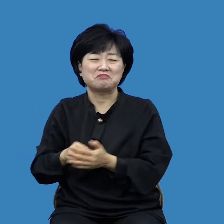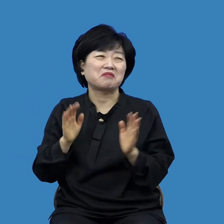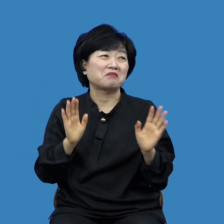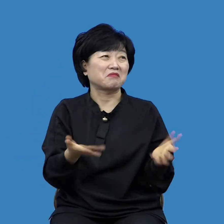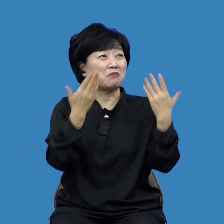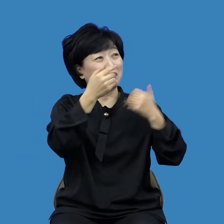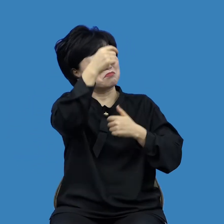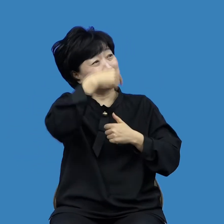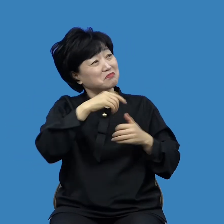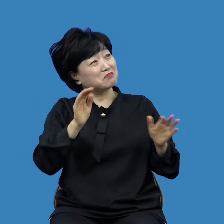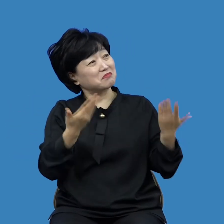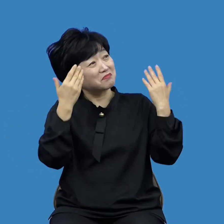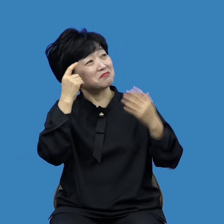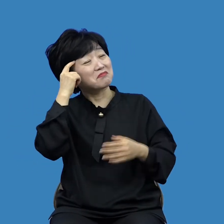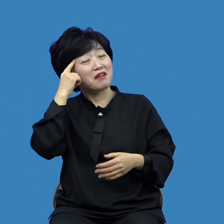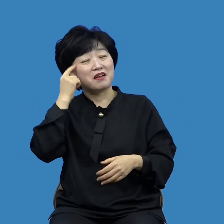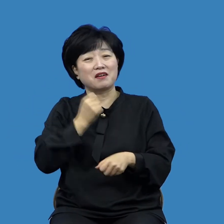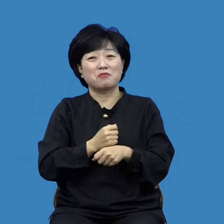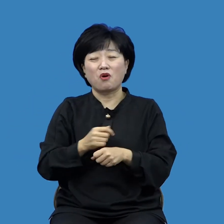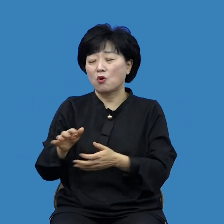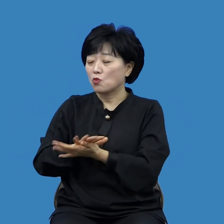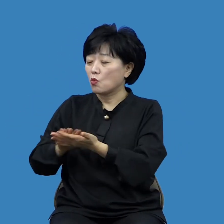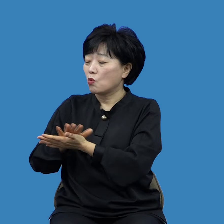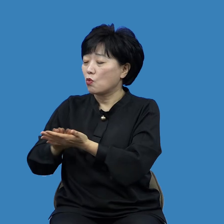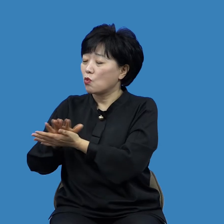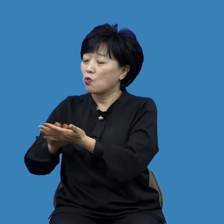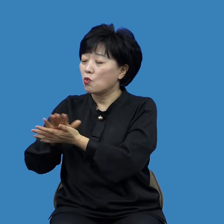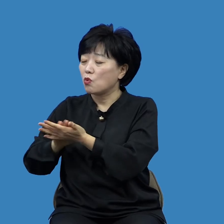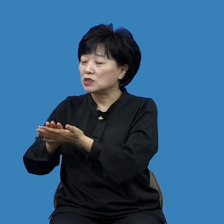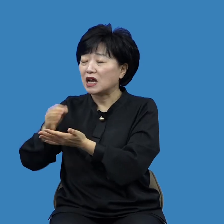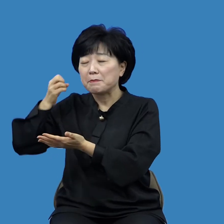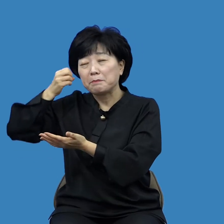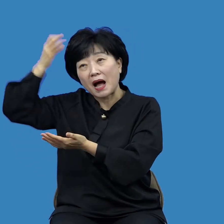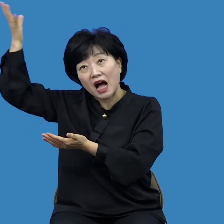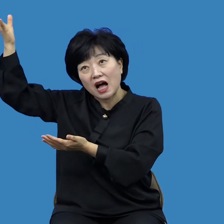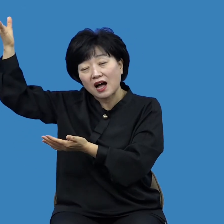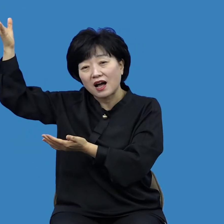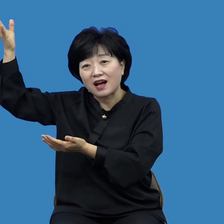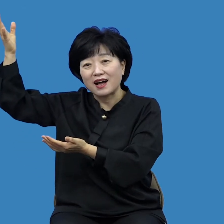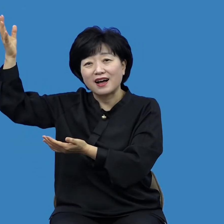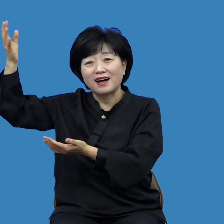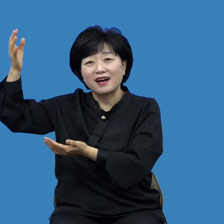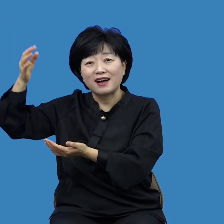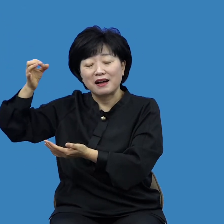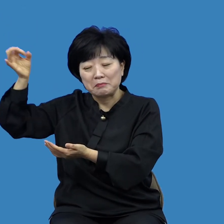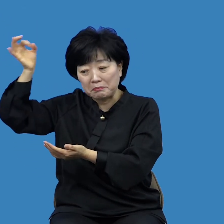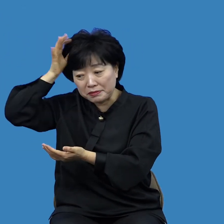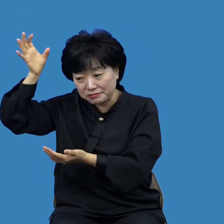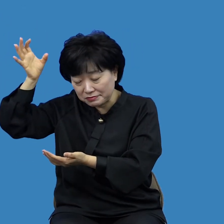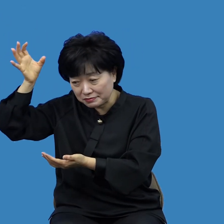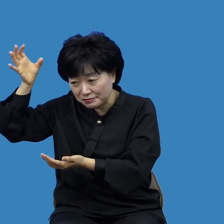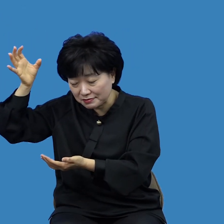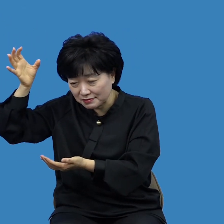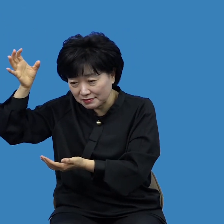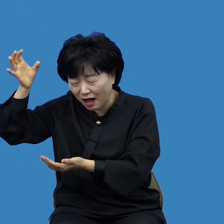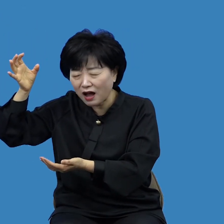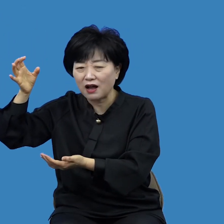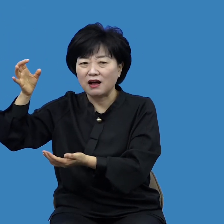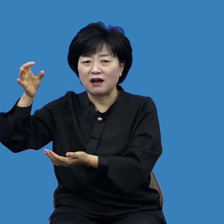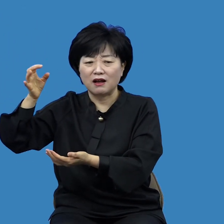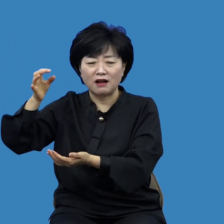가볍게 생각하는 건 뭐예요? 반대로 놀 때 까맣게 잊어버리고 있는 거예요. 엄마가 뭐 사오라 그러는지 하나도 생각도 안 하고 있다가 들어갈